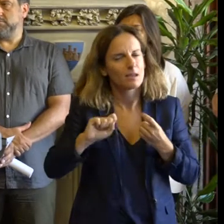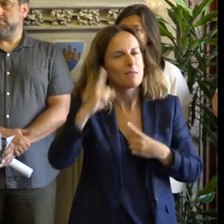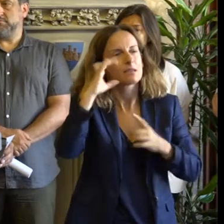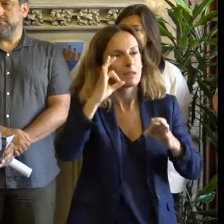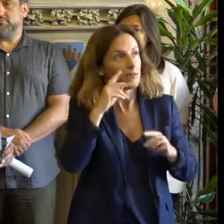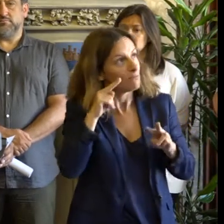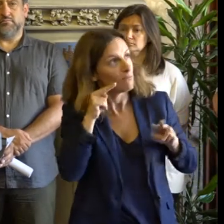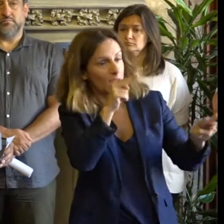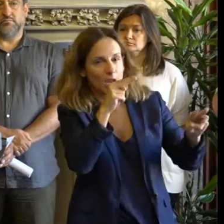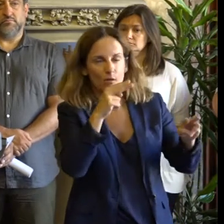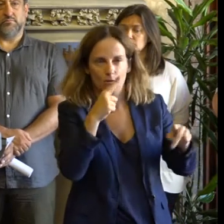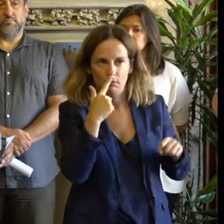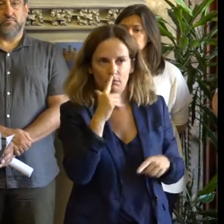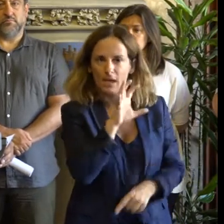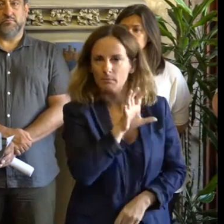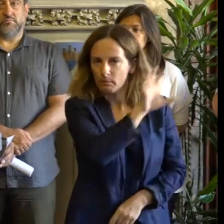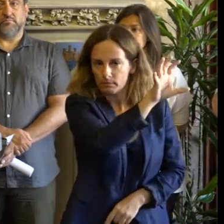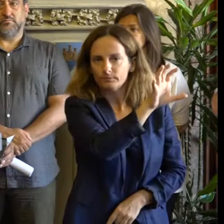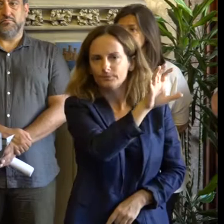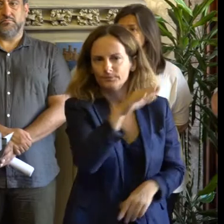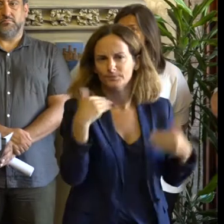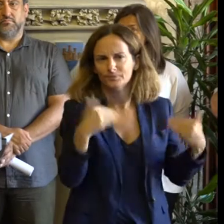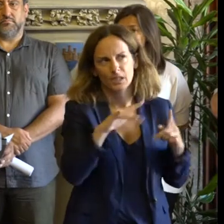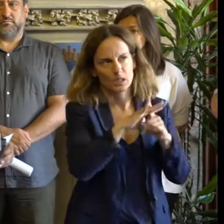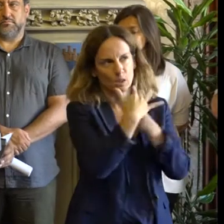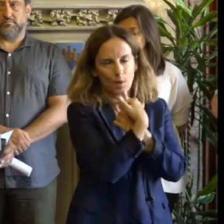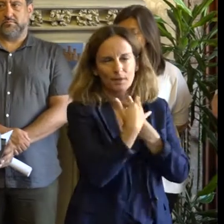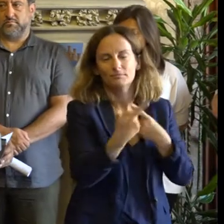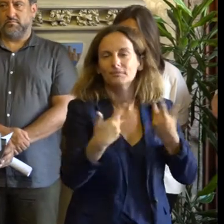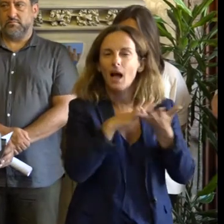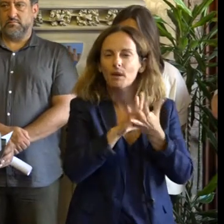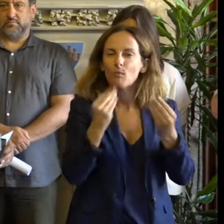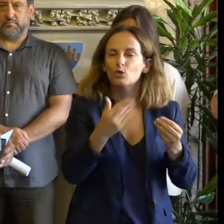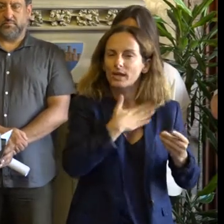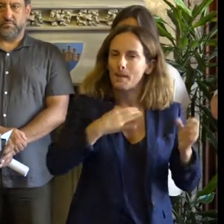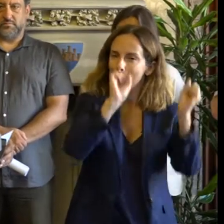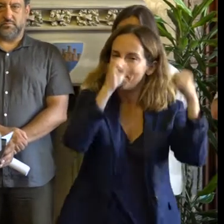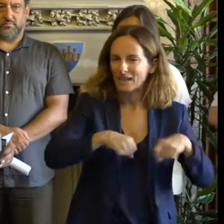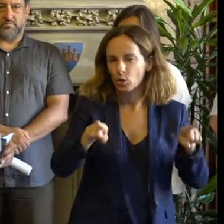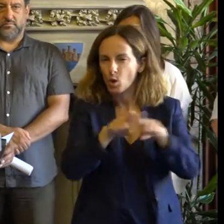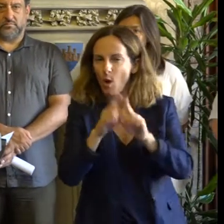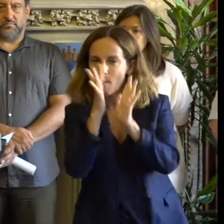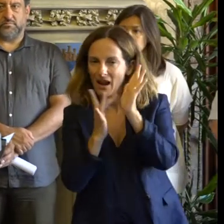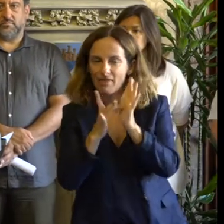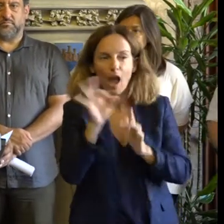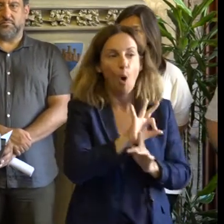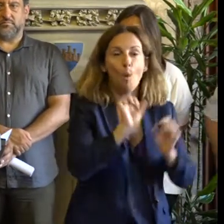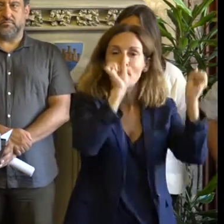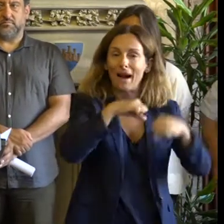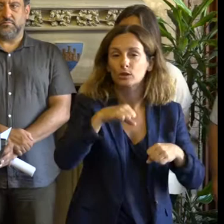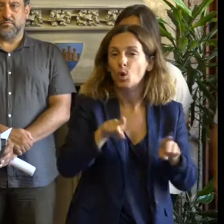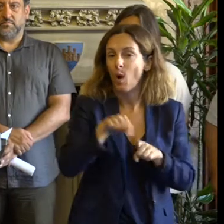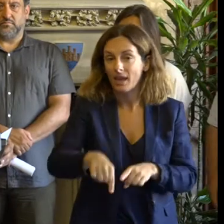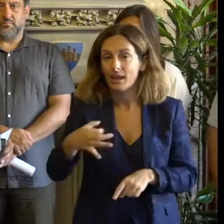veiem el panorama que hi ha i que s'ha parlat molt d'un pacte a la valenciana o inclús un pacte a la balear, el que podem dir aquí